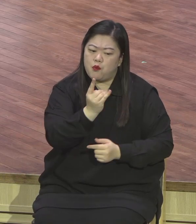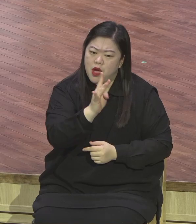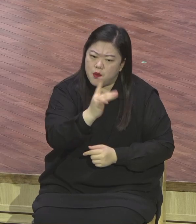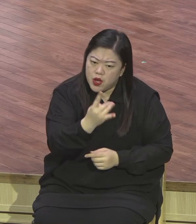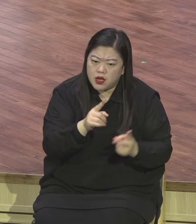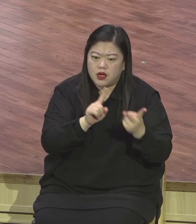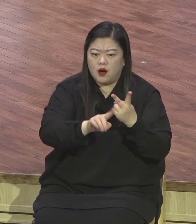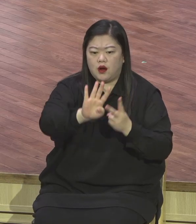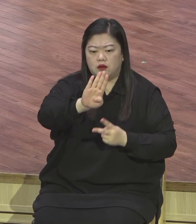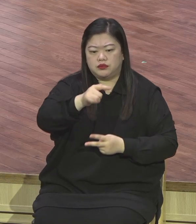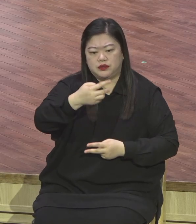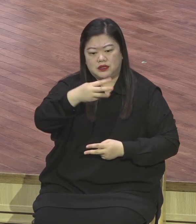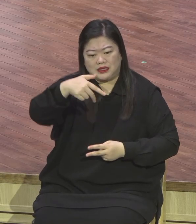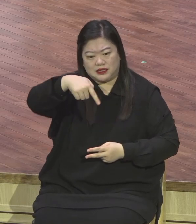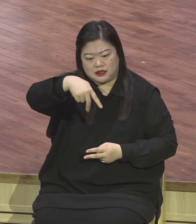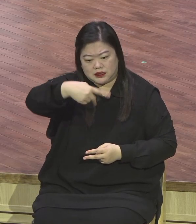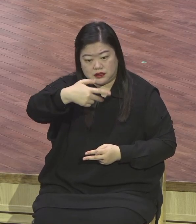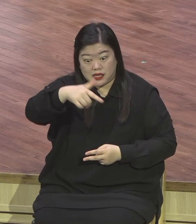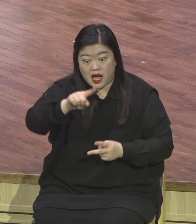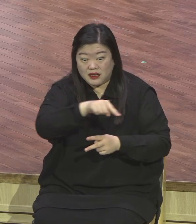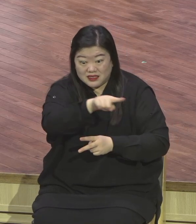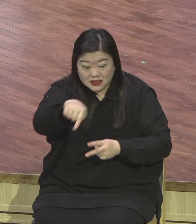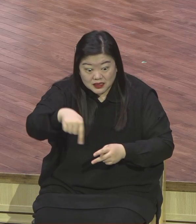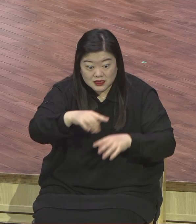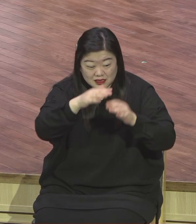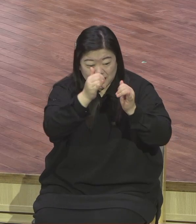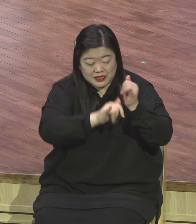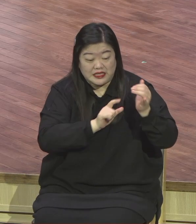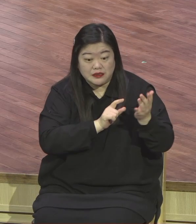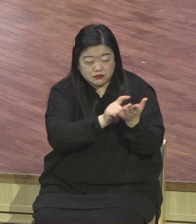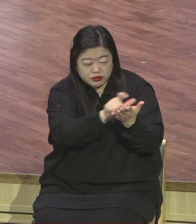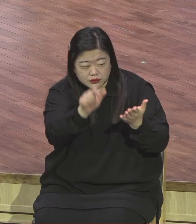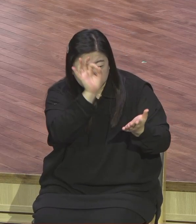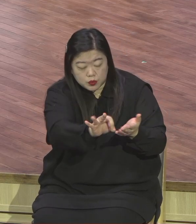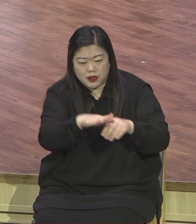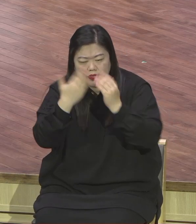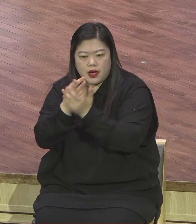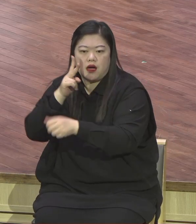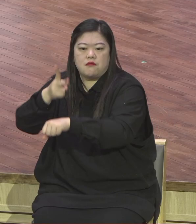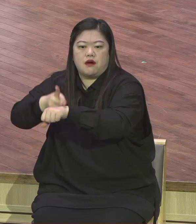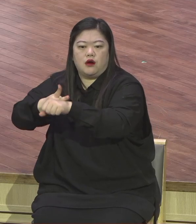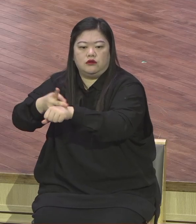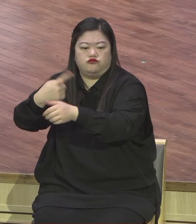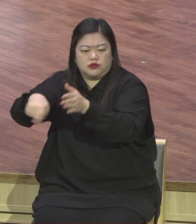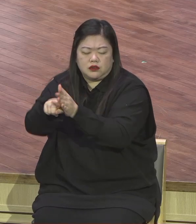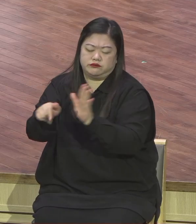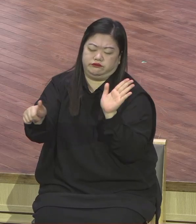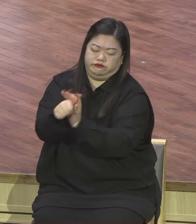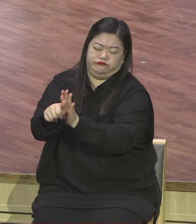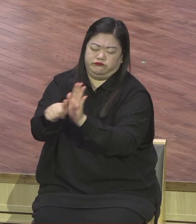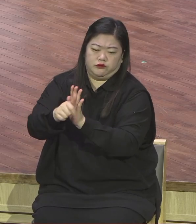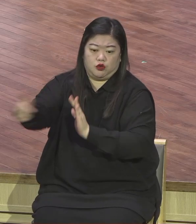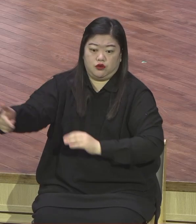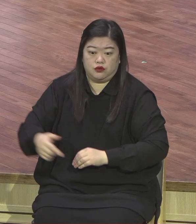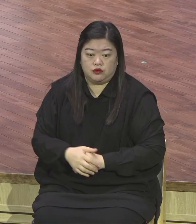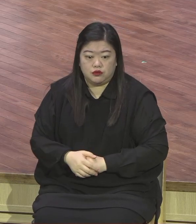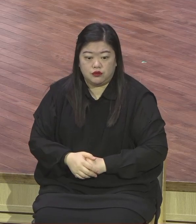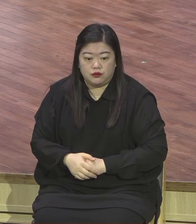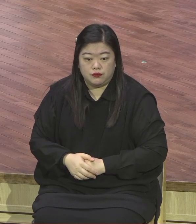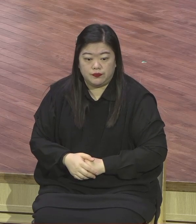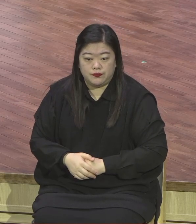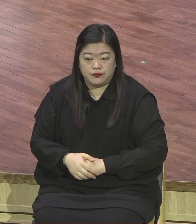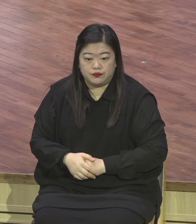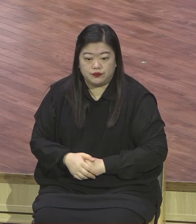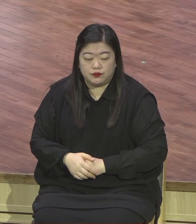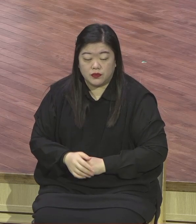이 정도 되어야 신앙생활하는 맛이 나지. 뭐 취미삼아 합니까? 내게 불리함은 안 합니까? 뭐